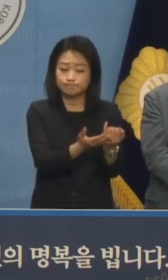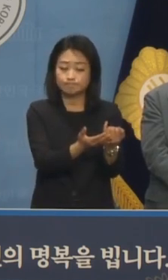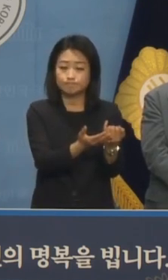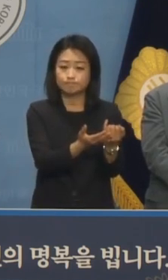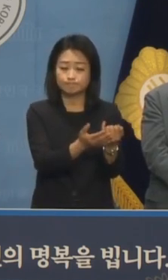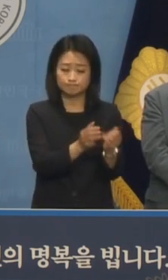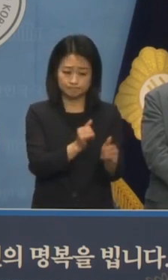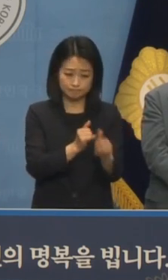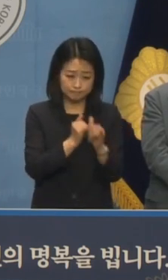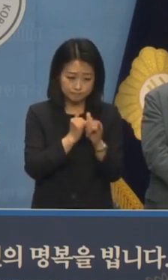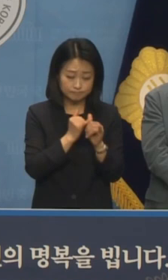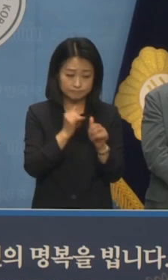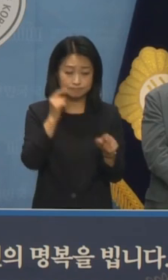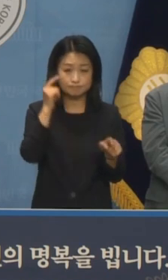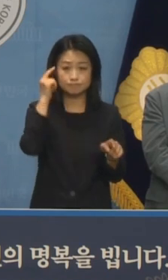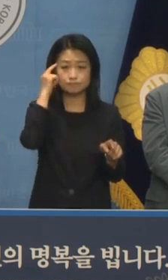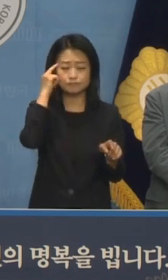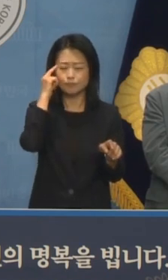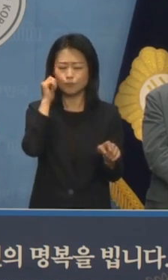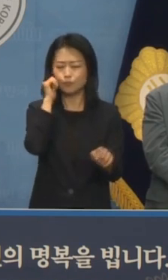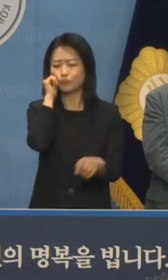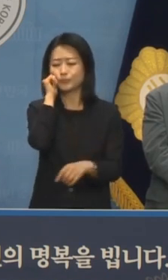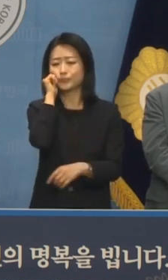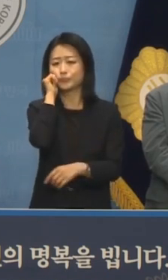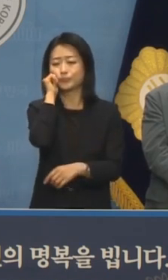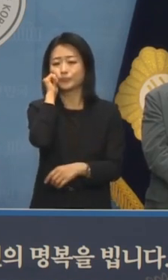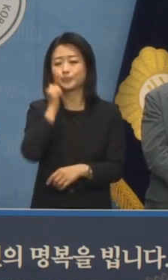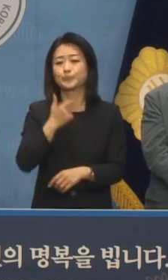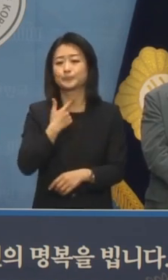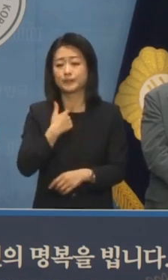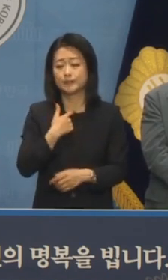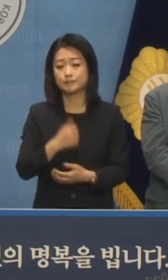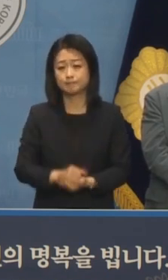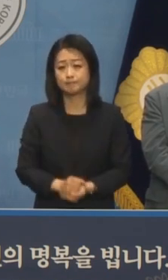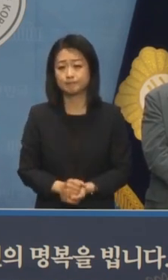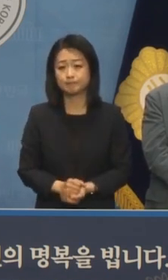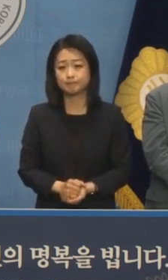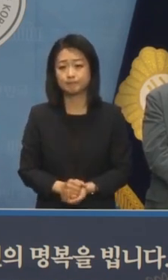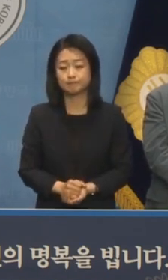이런 선택을 하실 거라고는 전혀 상상을 하지 못했습니다.